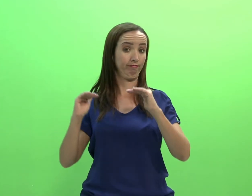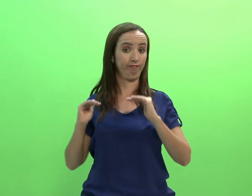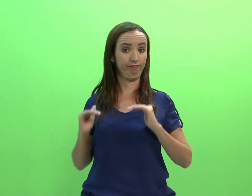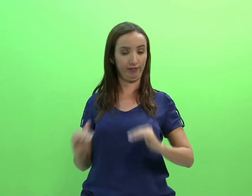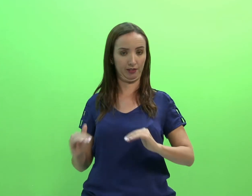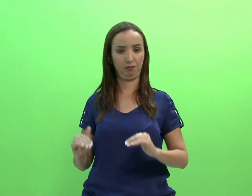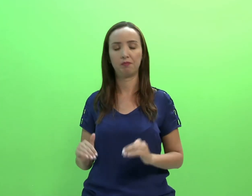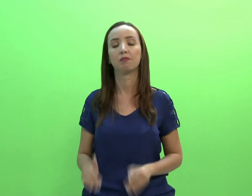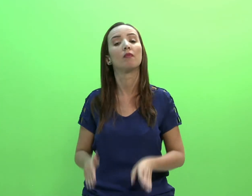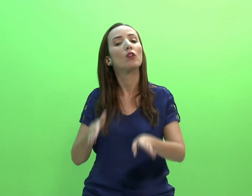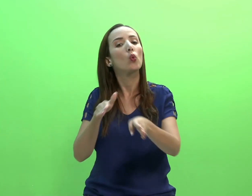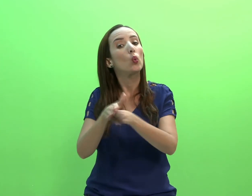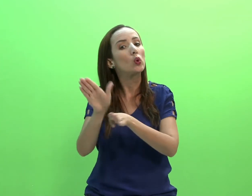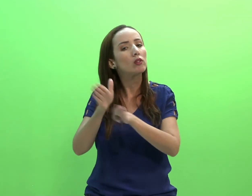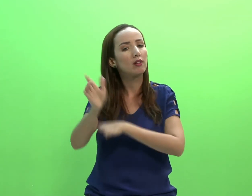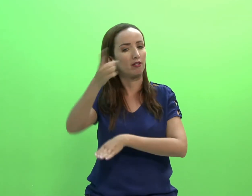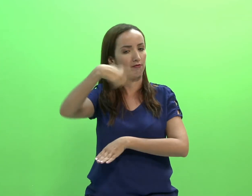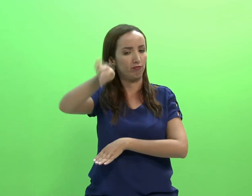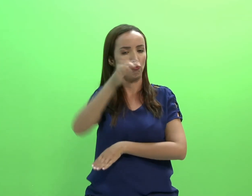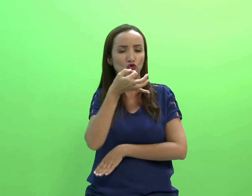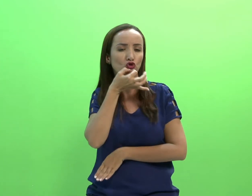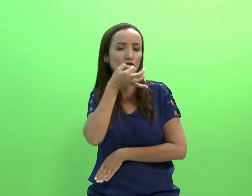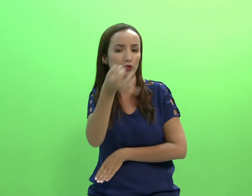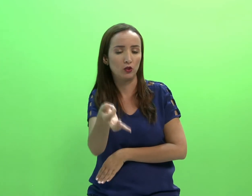E mais abaixo tem um conselho a vocês.